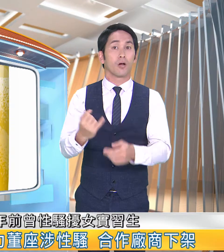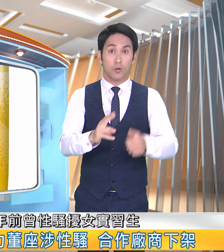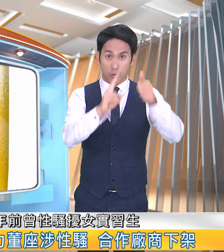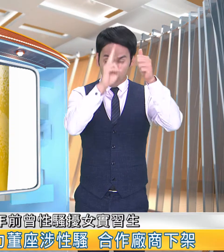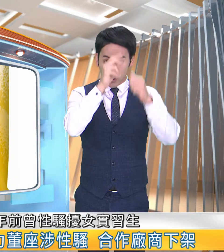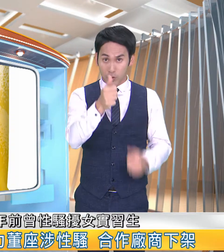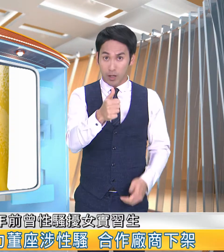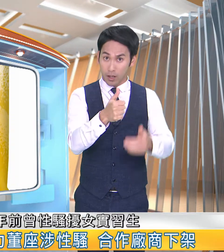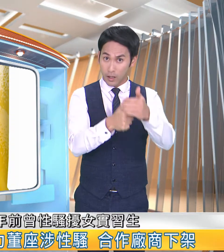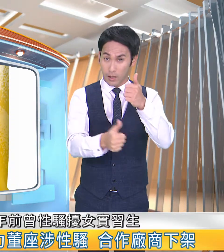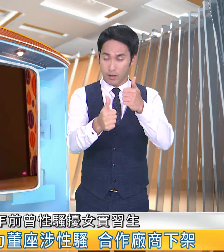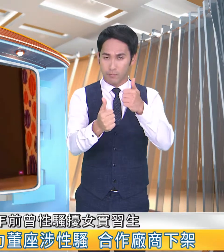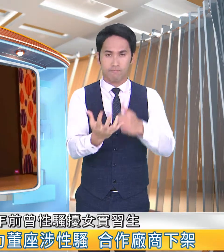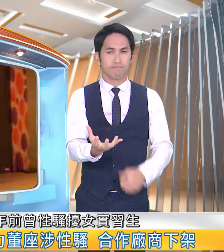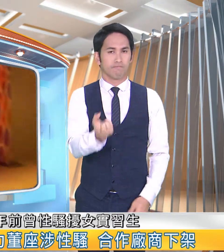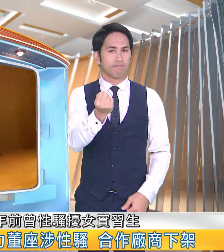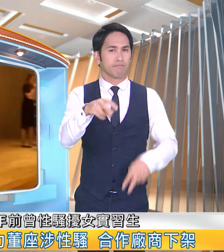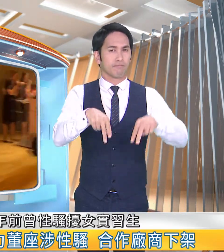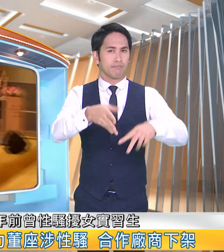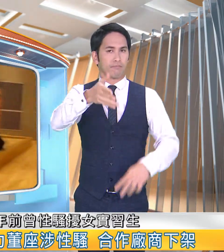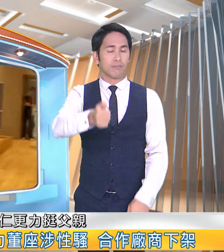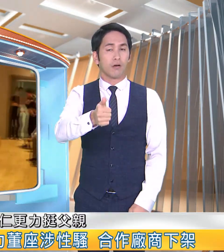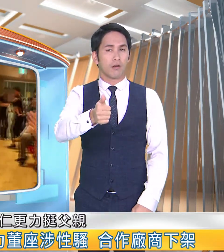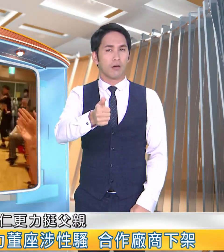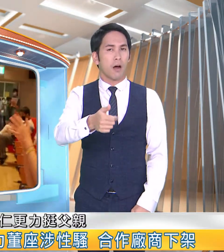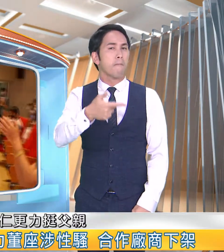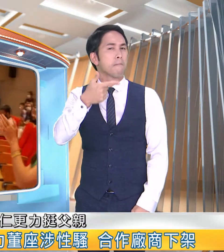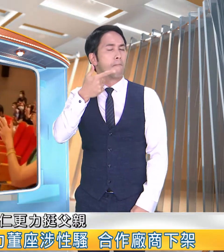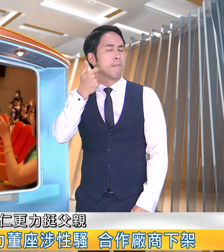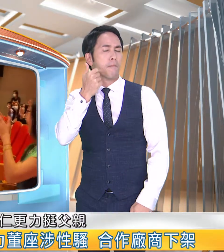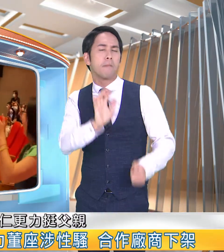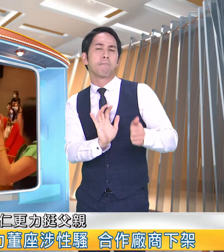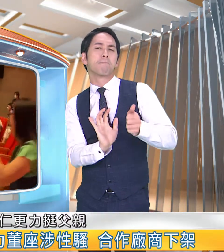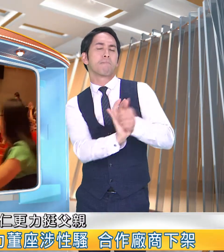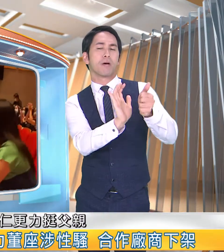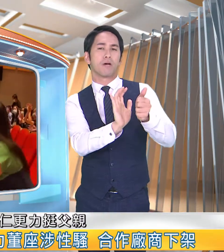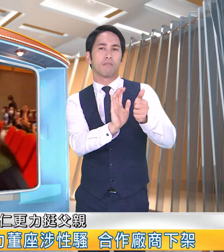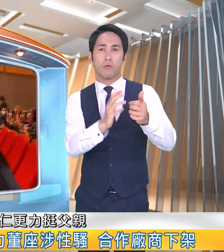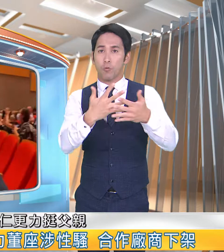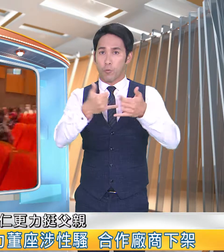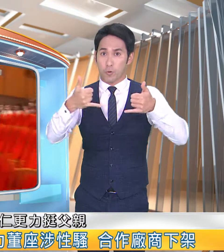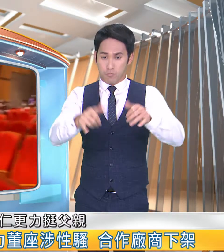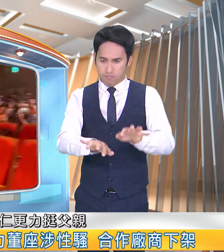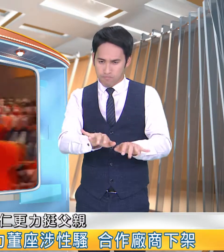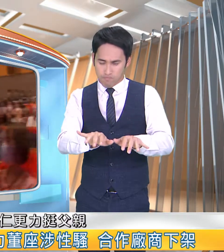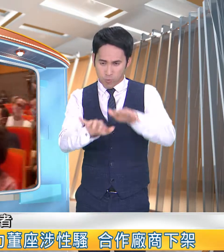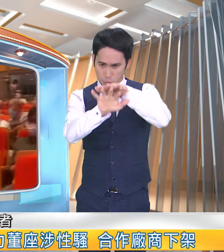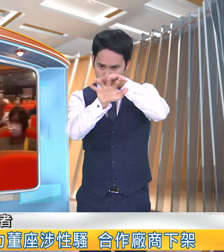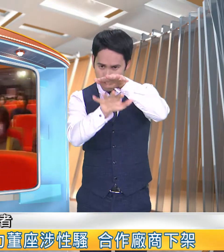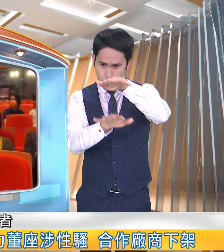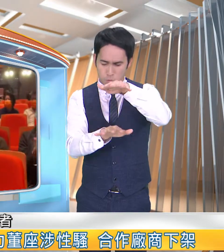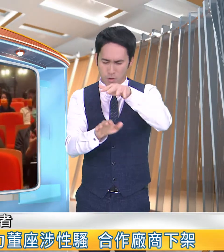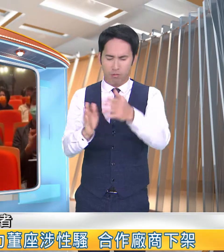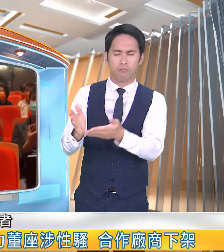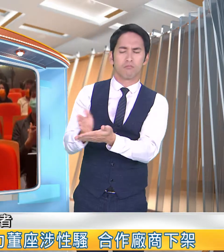女实习生，而执行长许华仁更是力挺父亲，发文批评被害